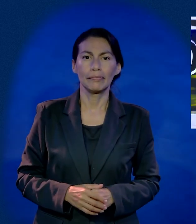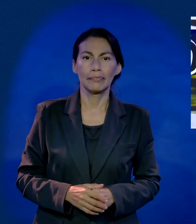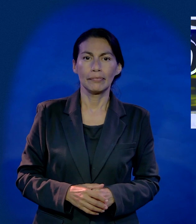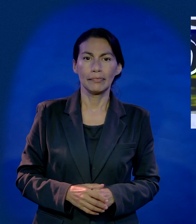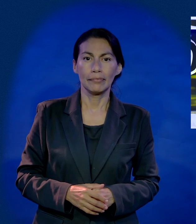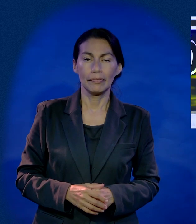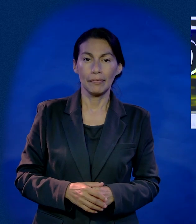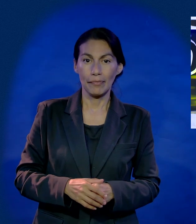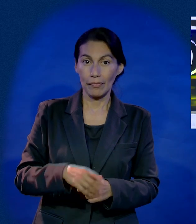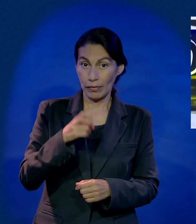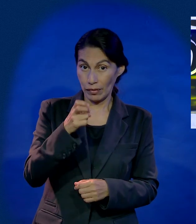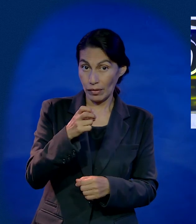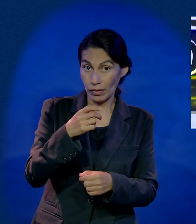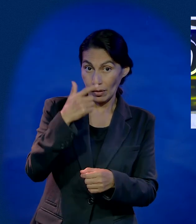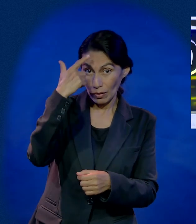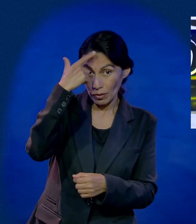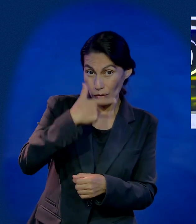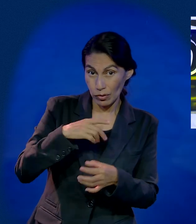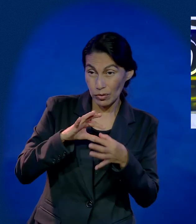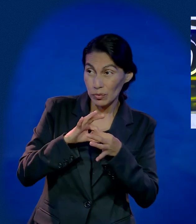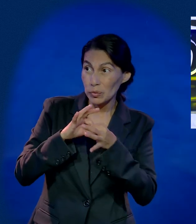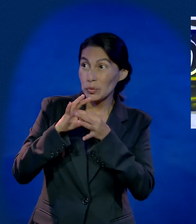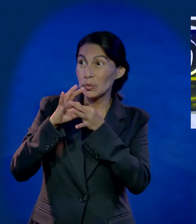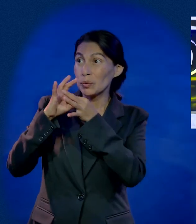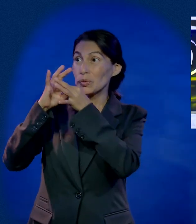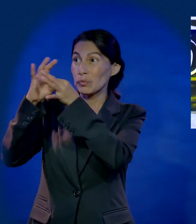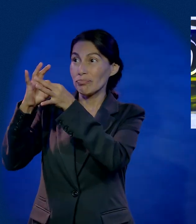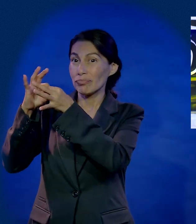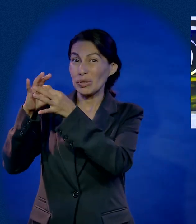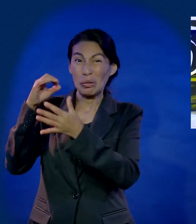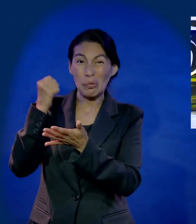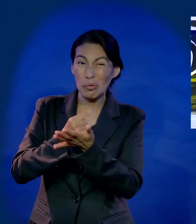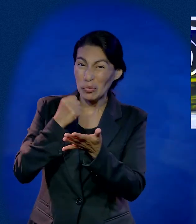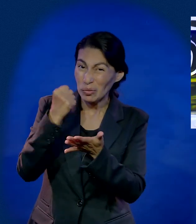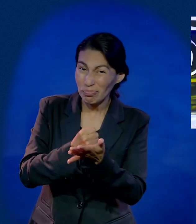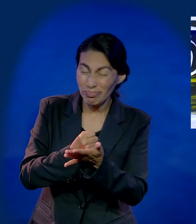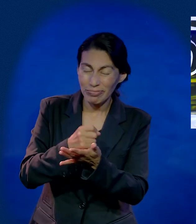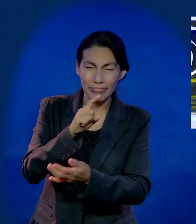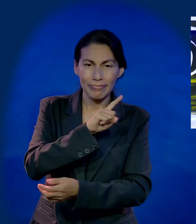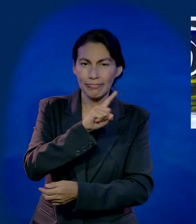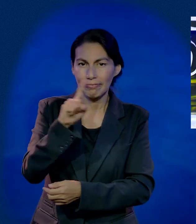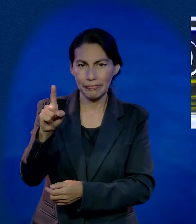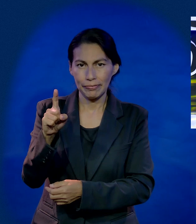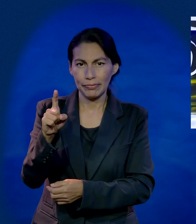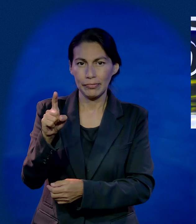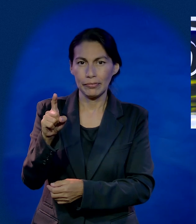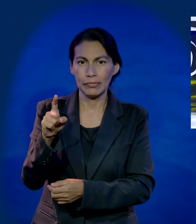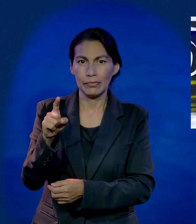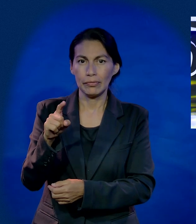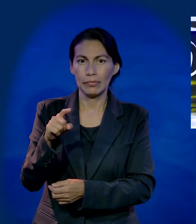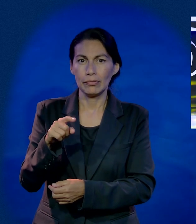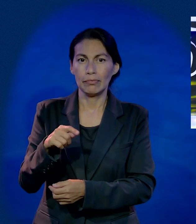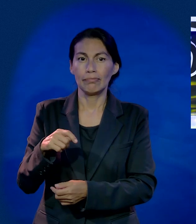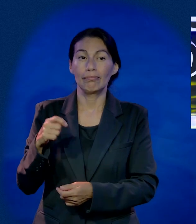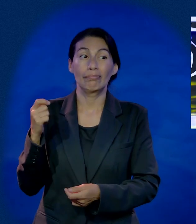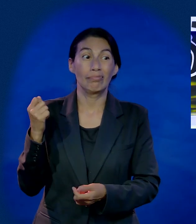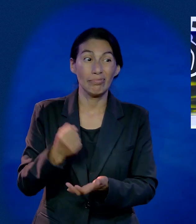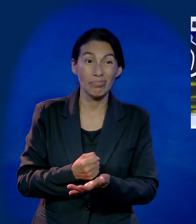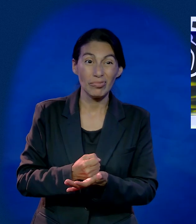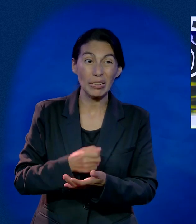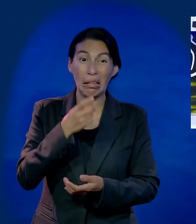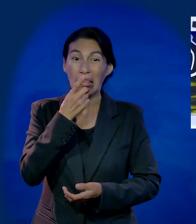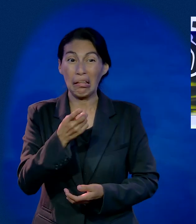regresar. Esta es la noche. Esta es la noche de hacer las paces con Dios. No